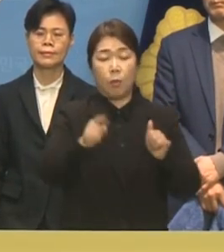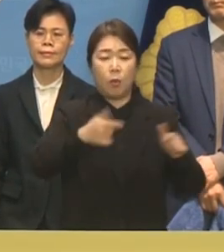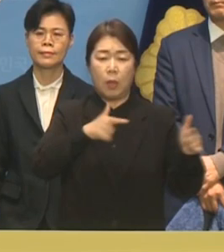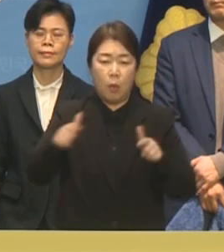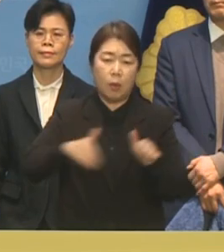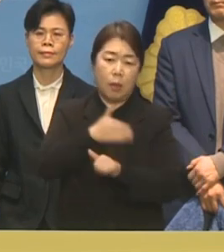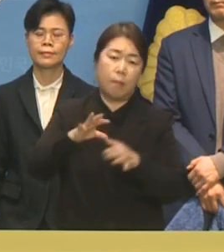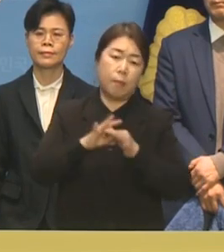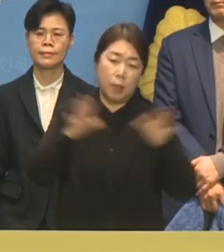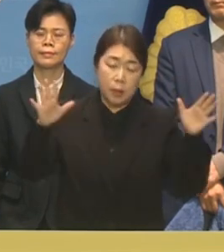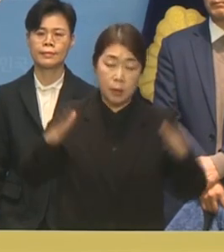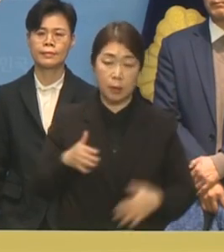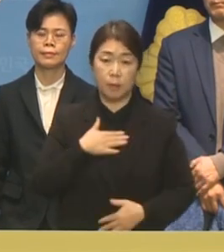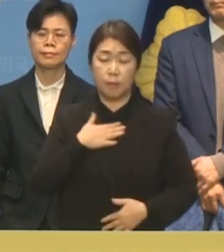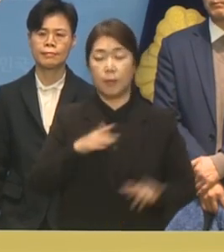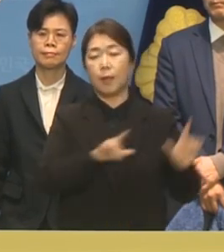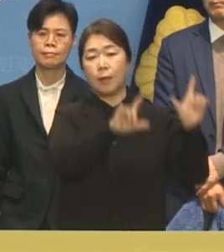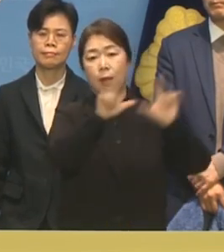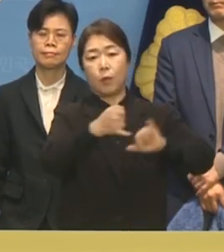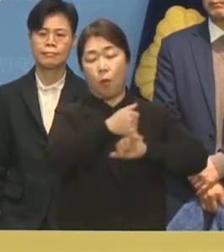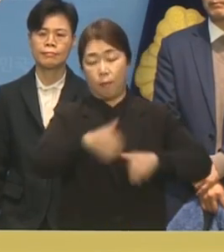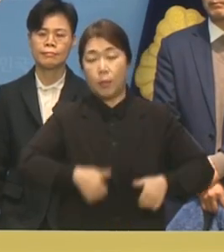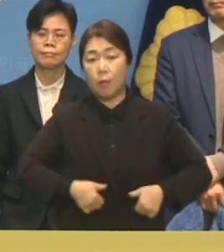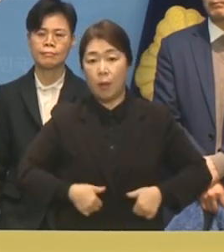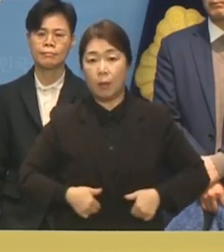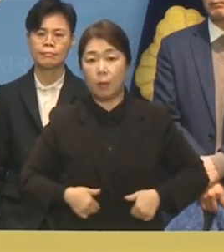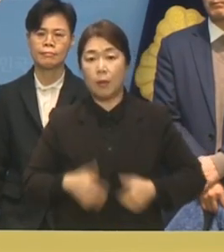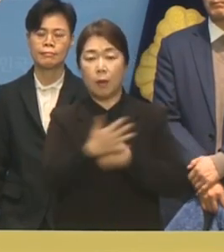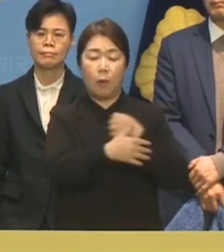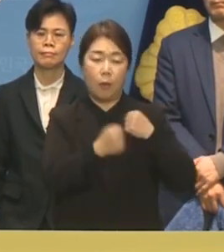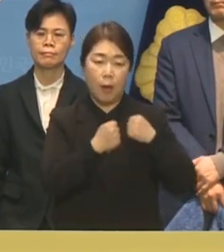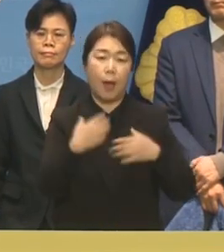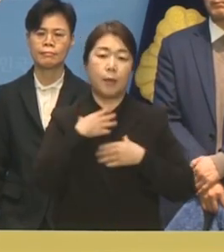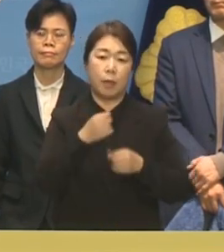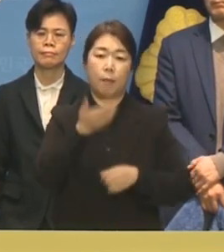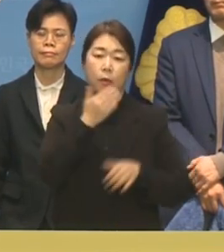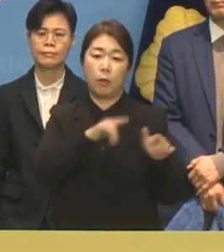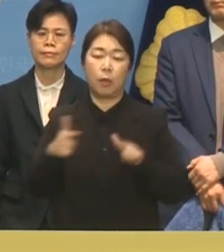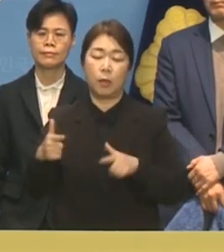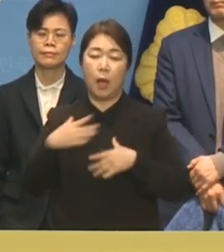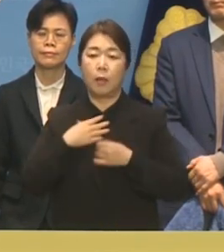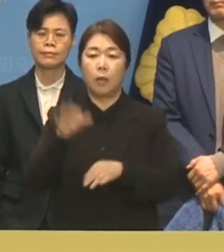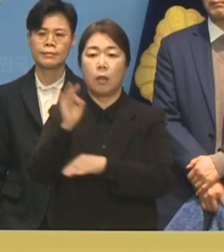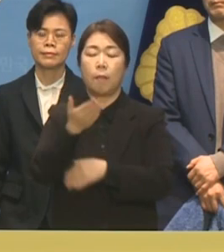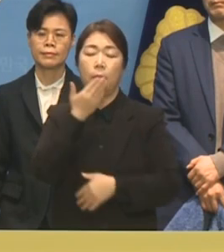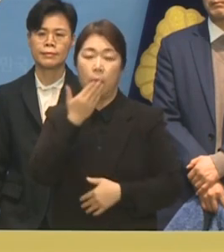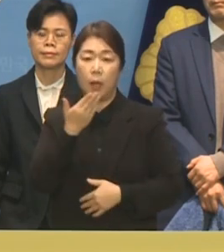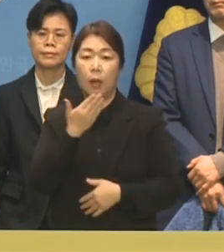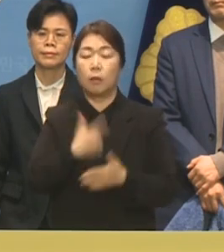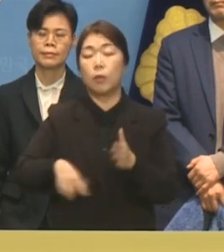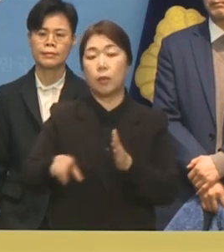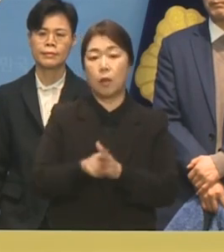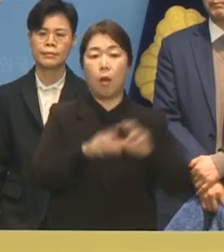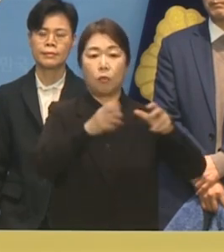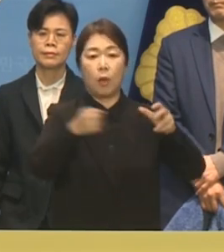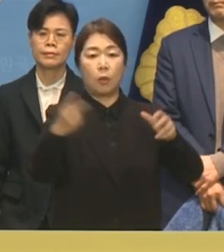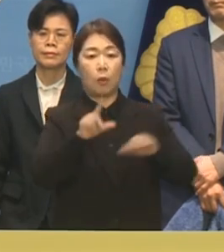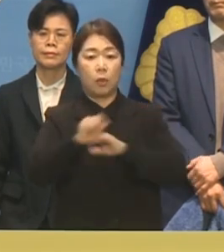관계없이 자신의 생활에 필수적인 건강하고 안전한 먹거리를 안정적으로 누리기 위해 국가